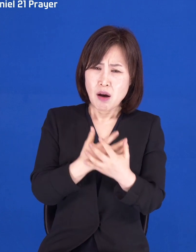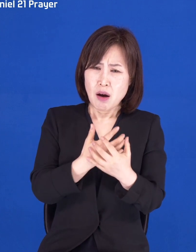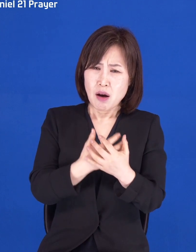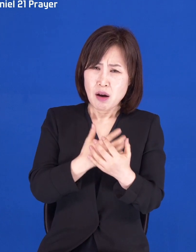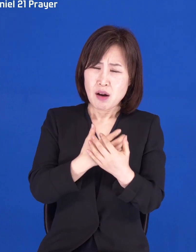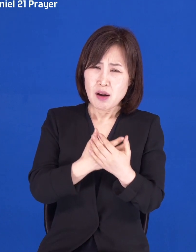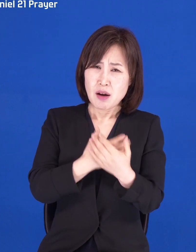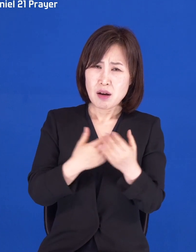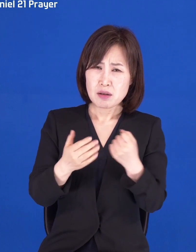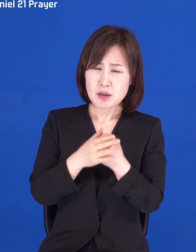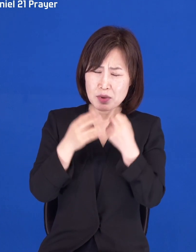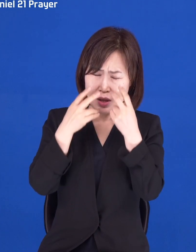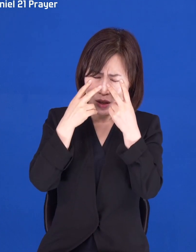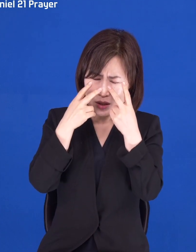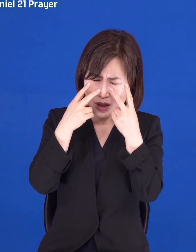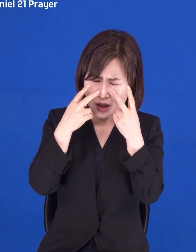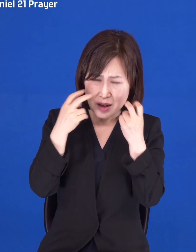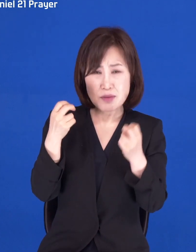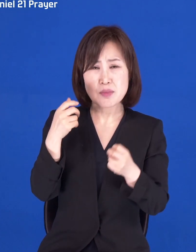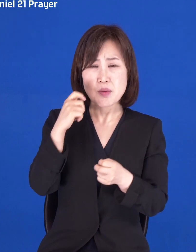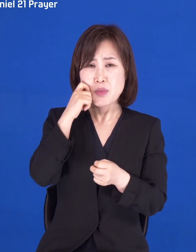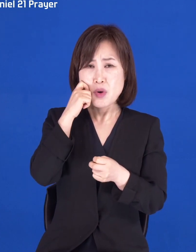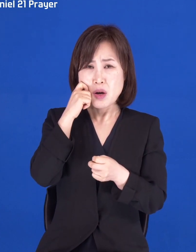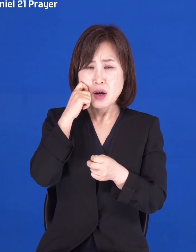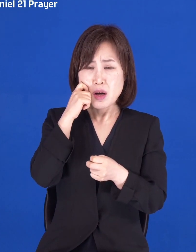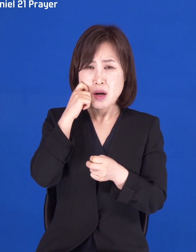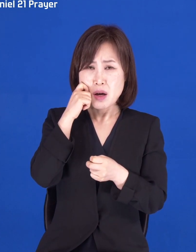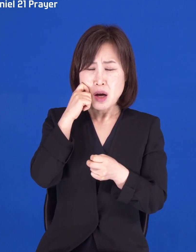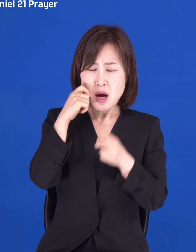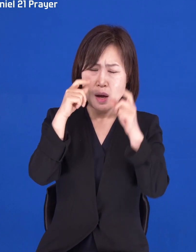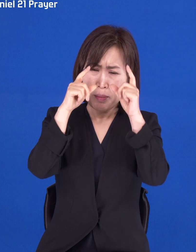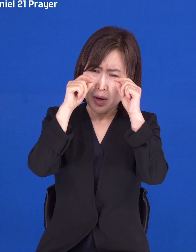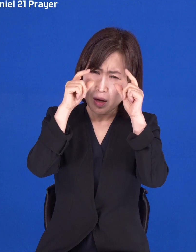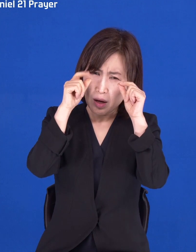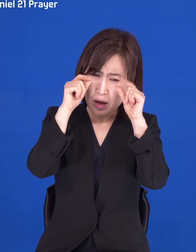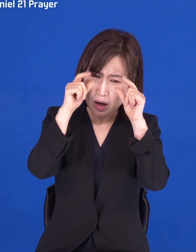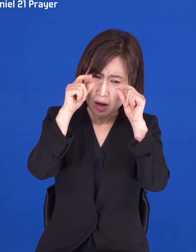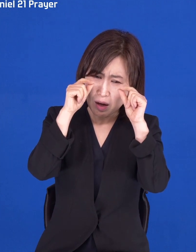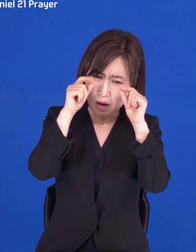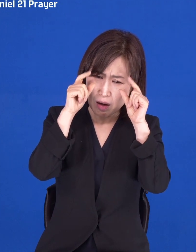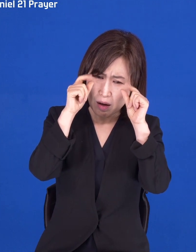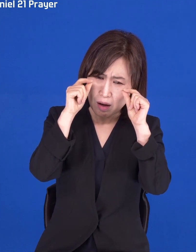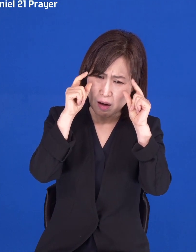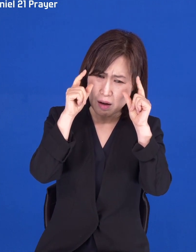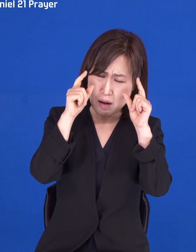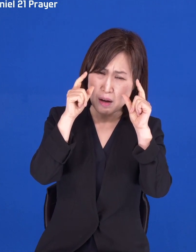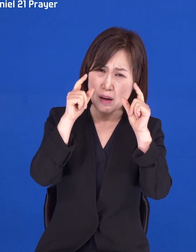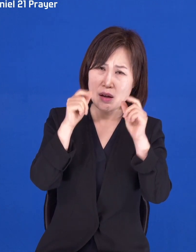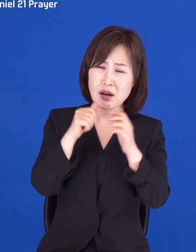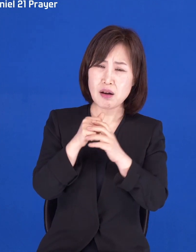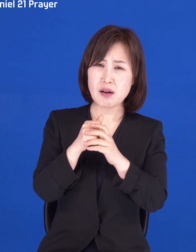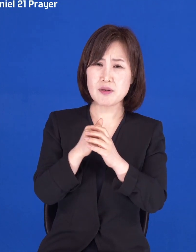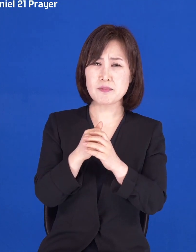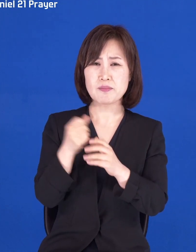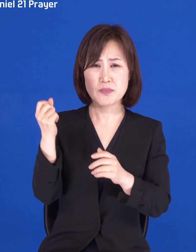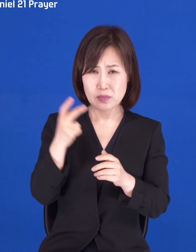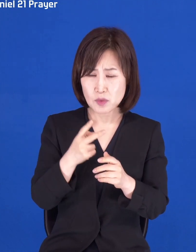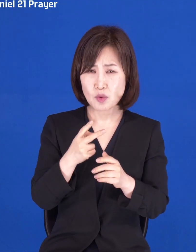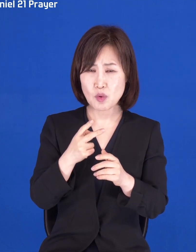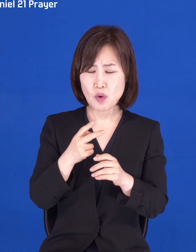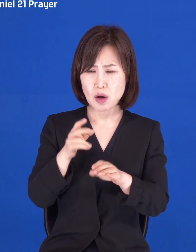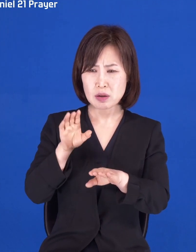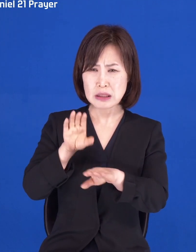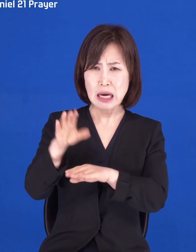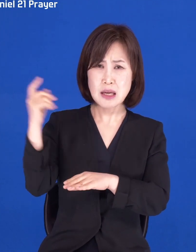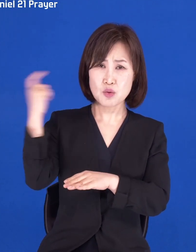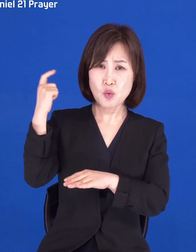잠을 자려고 해도 잠이 안 와요. 정신이 점점 또렷해지고 그렇습니다. 거기다가 자동차